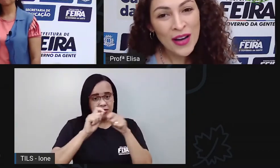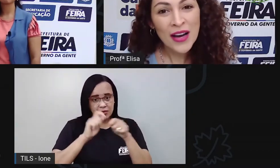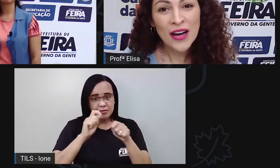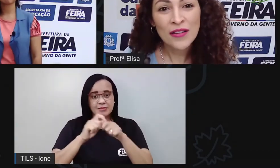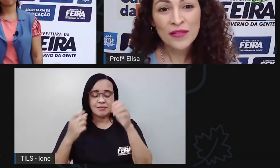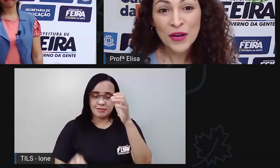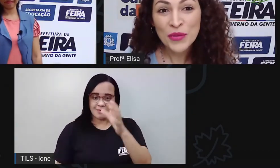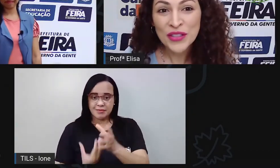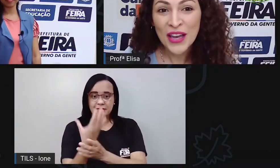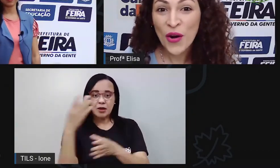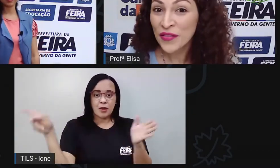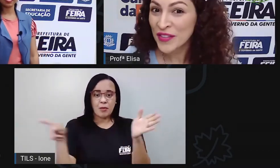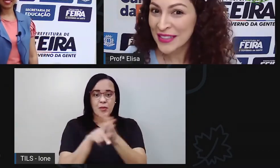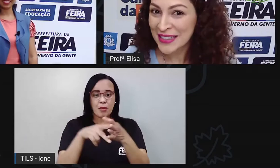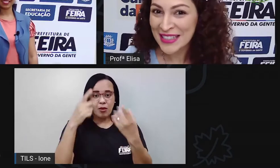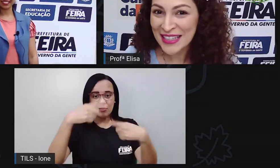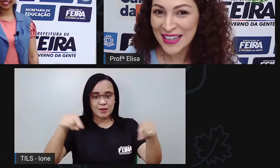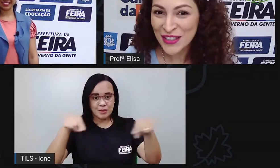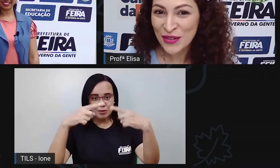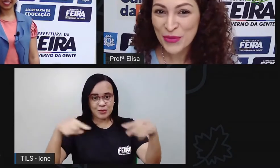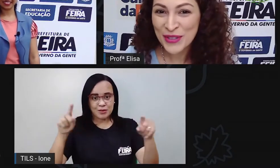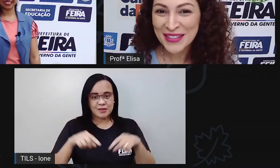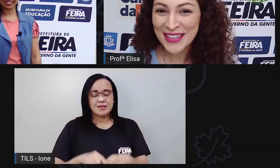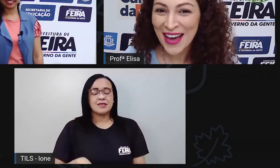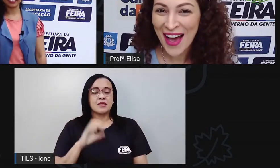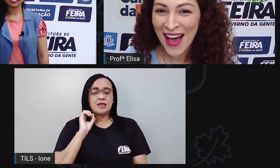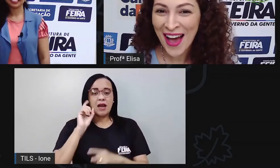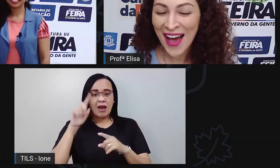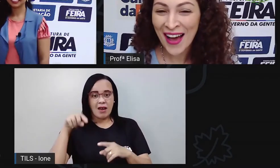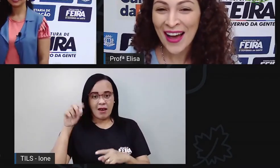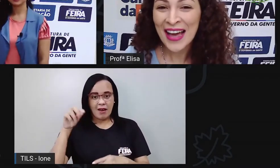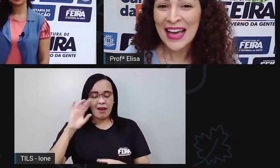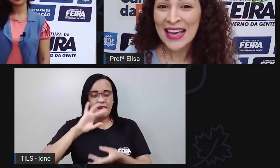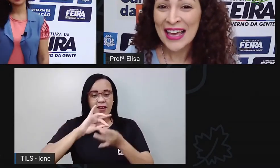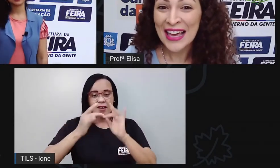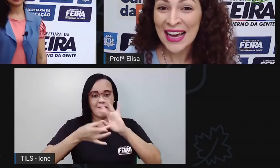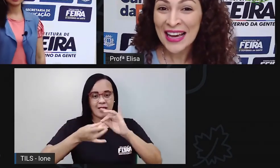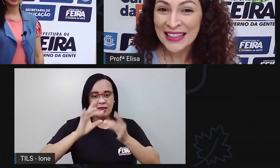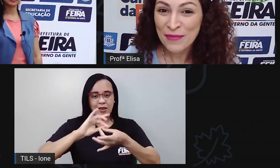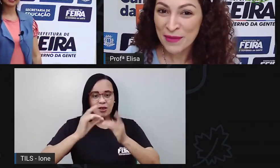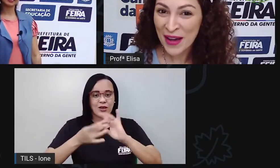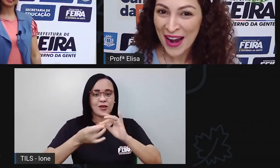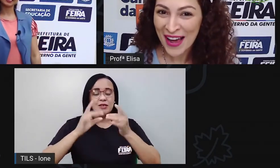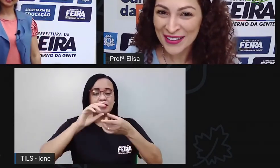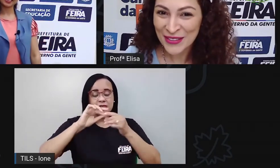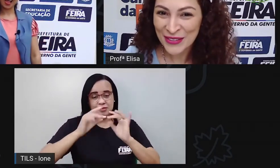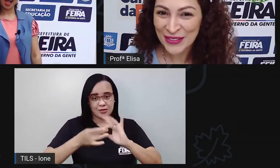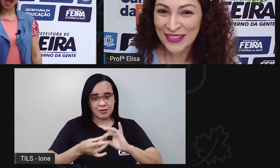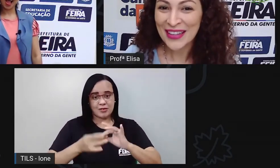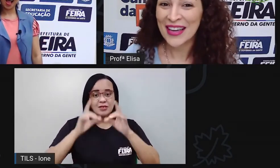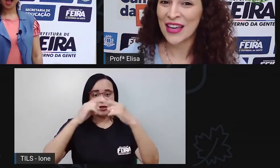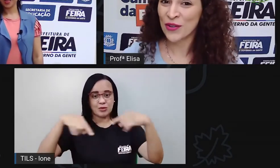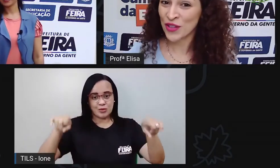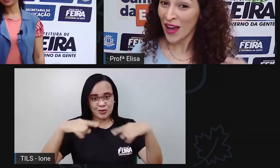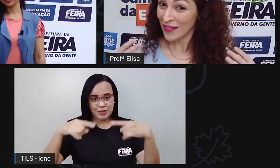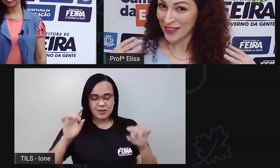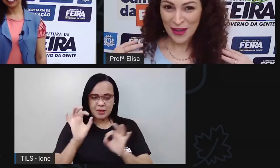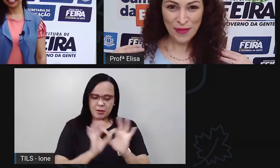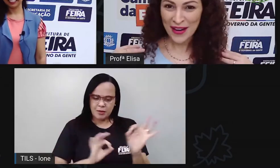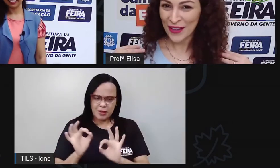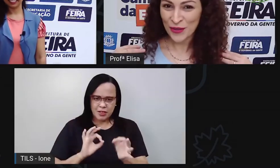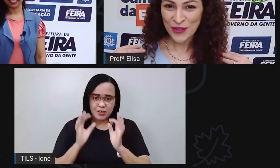musical. Vamos ter oficina de música. Quem aí está preparado? Eu